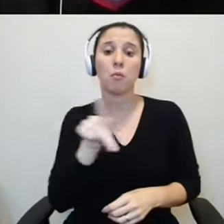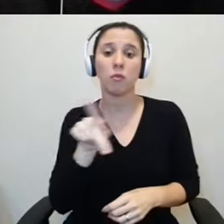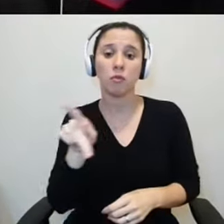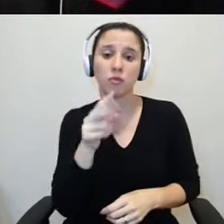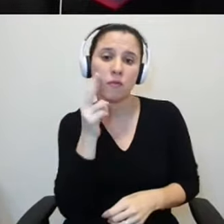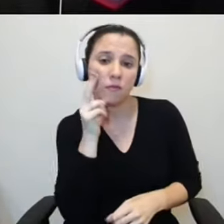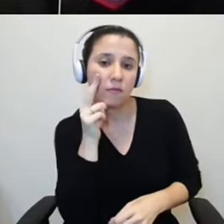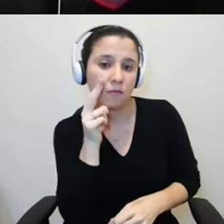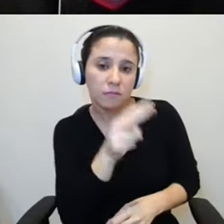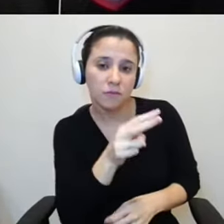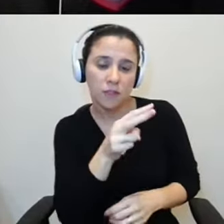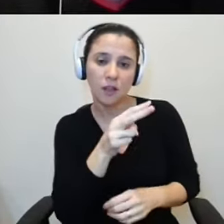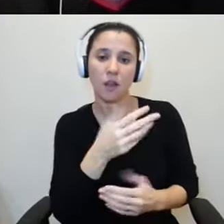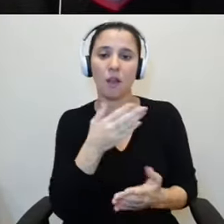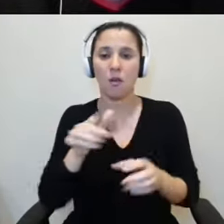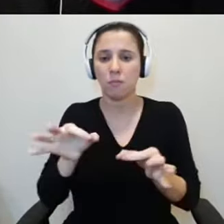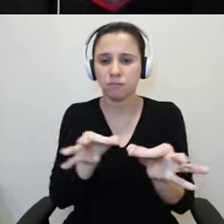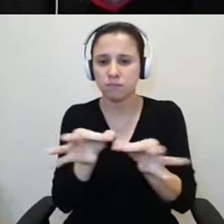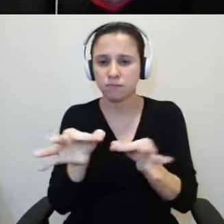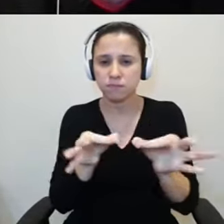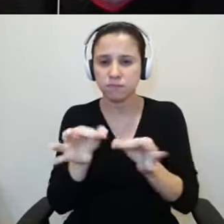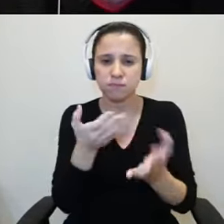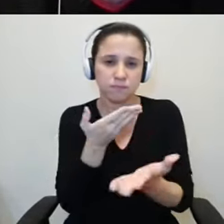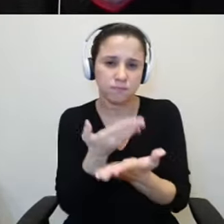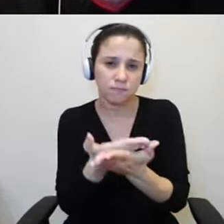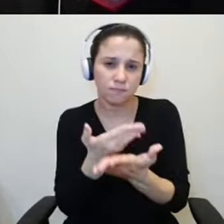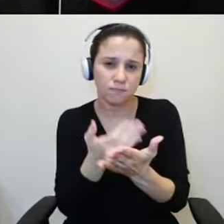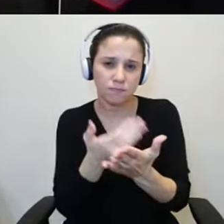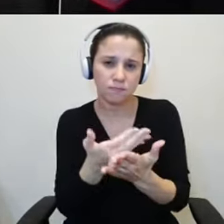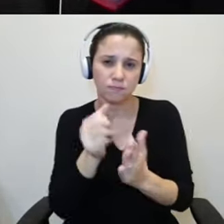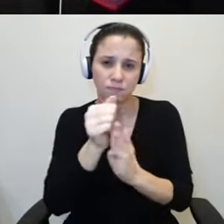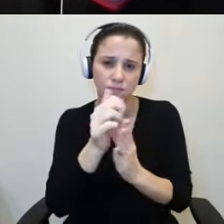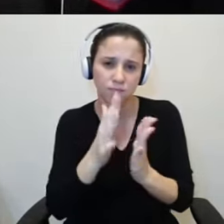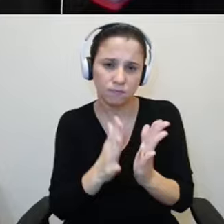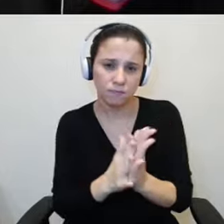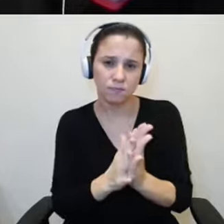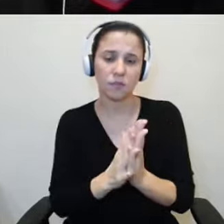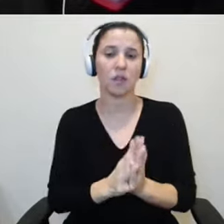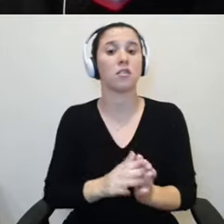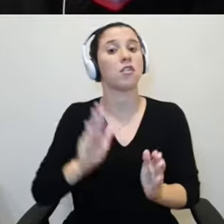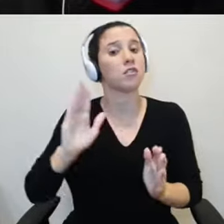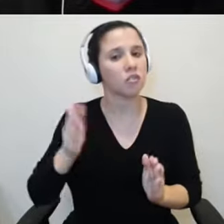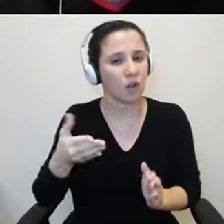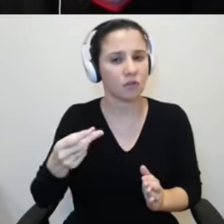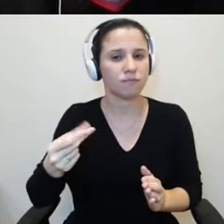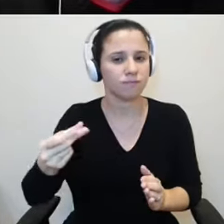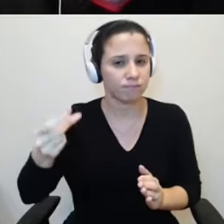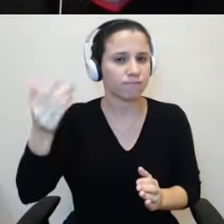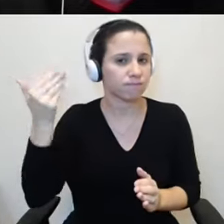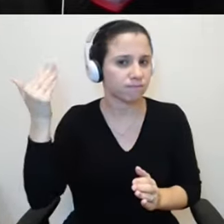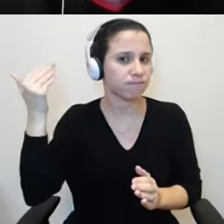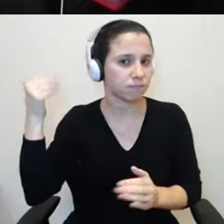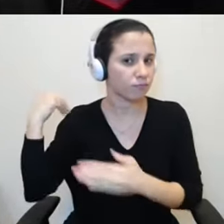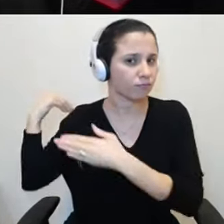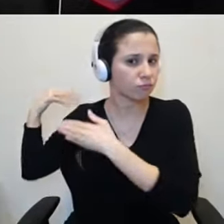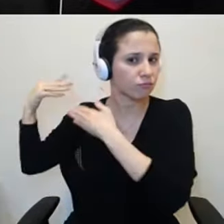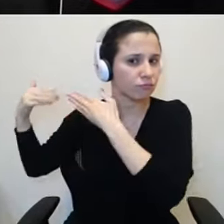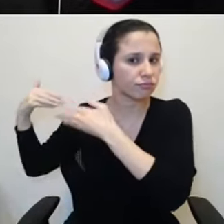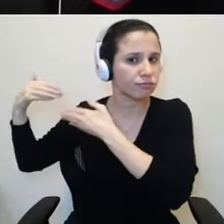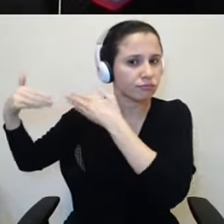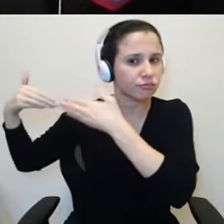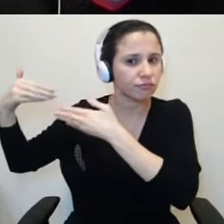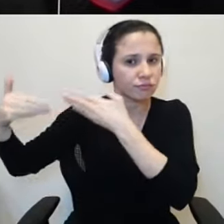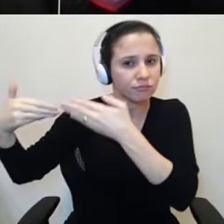vamos dizer assim, fazendo isso, verificando. A gente já está discutindo isso há um bom tempo. Ao longo desse mês de junho, nós